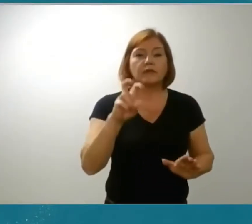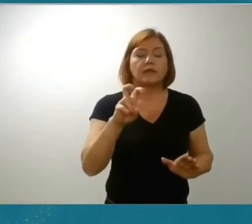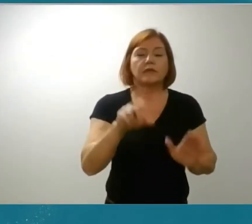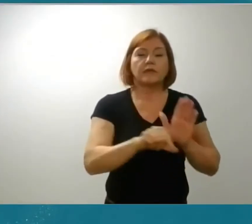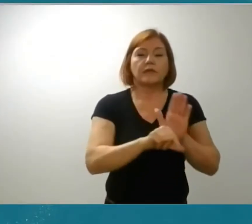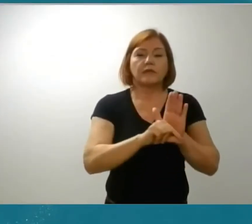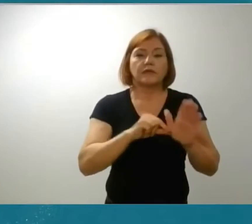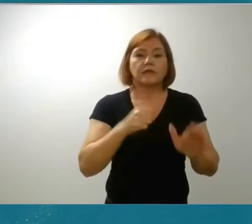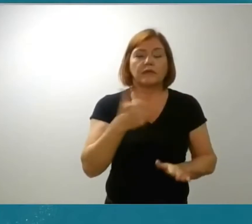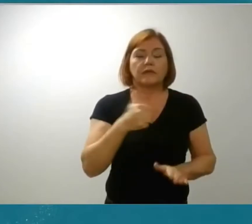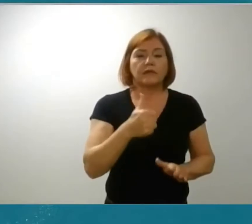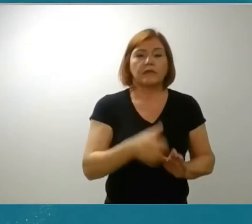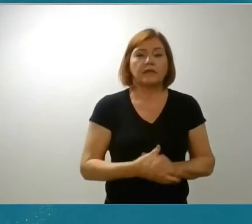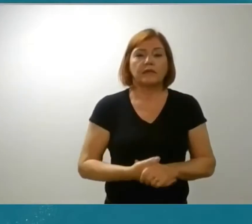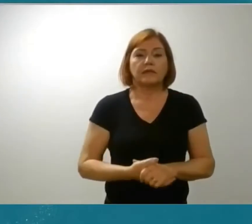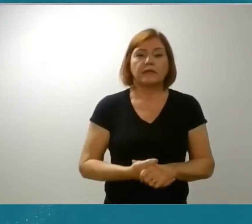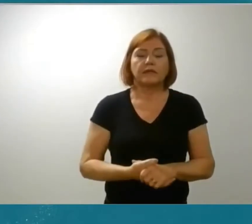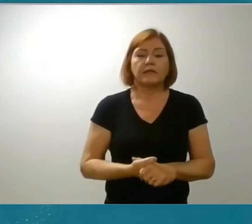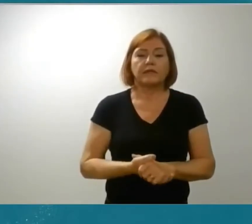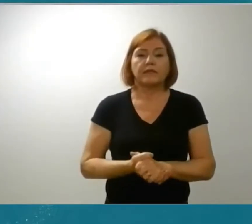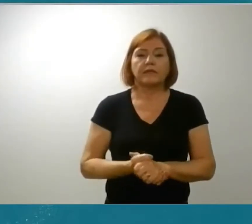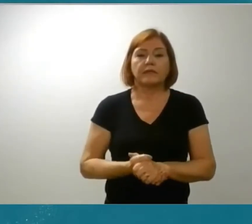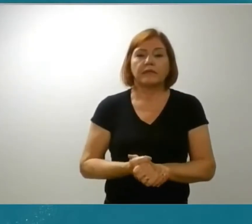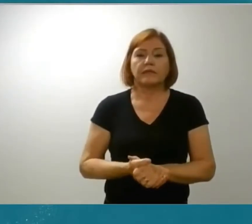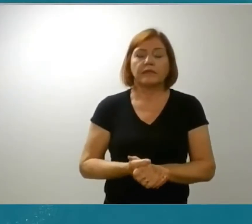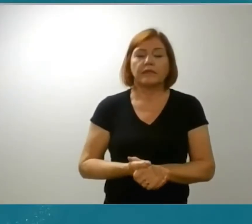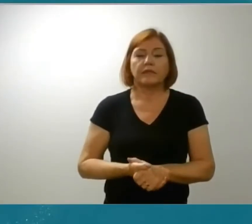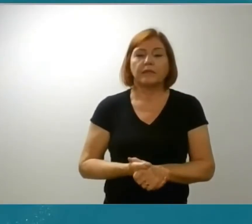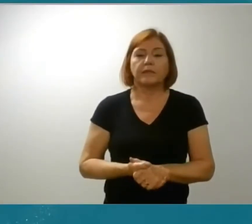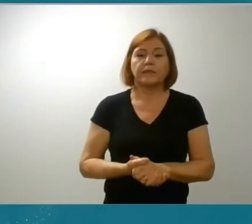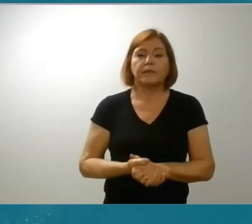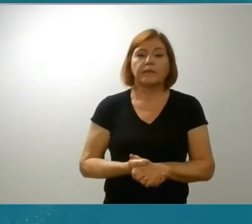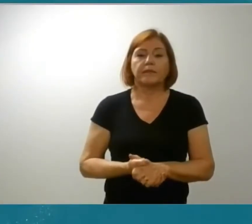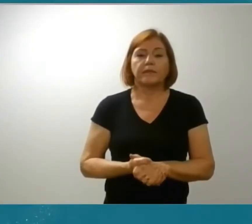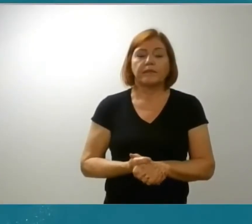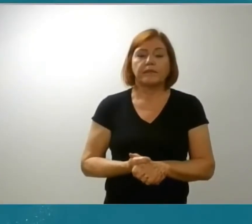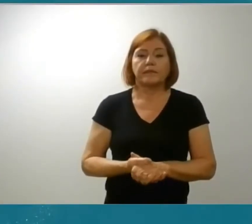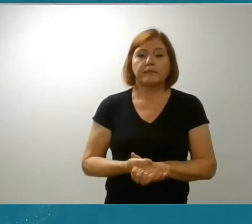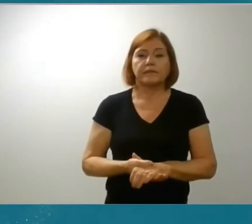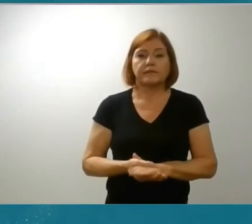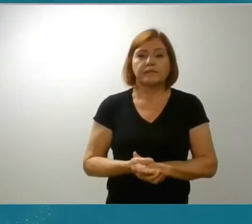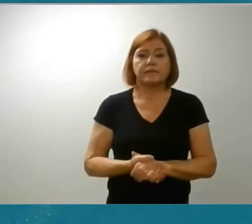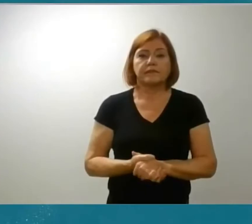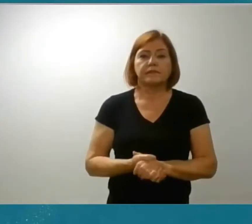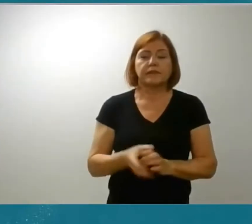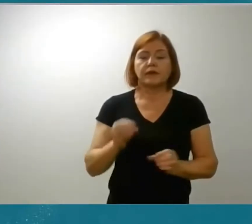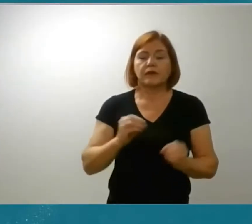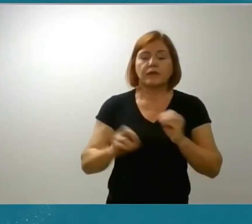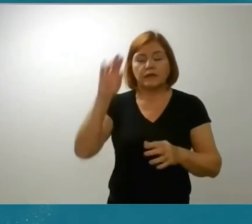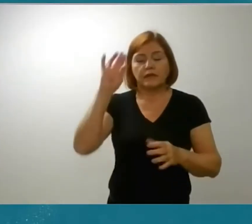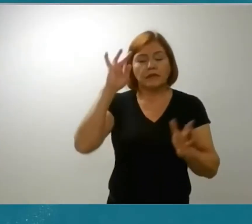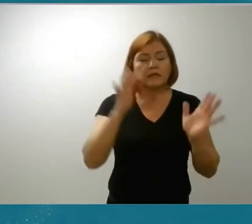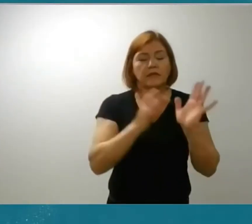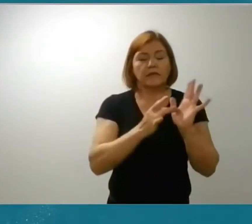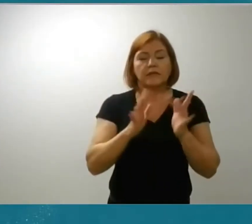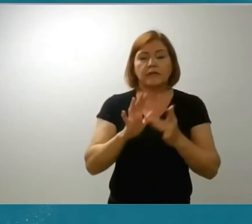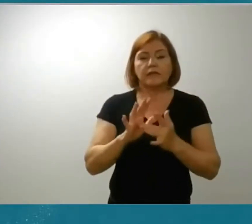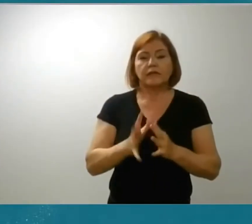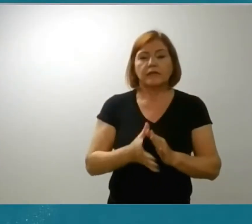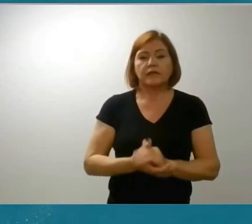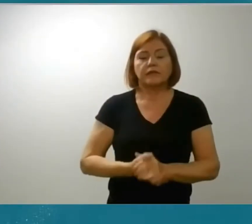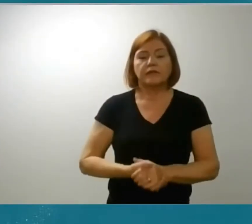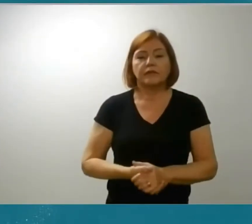pagaria. Irmãos, graças a Deus, o Rei do reino do céu chegou, né? Ó Senhor Jesus.